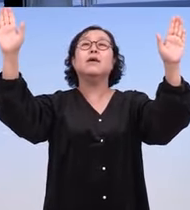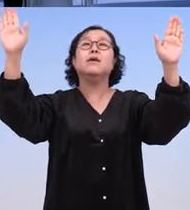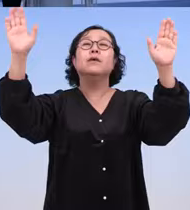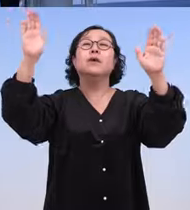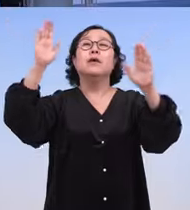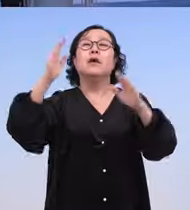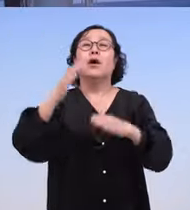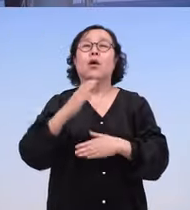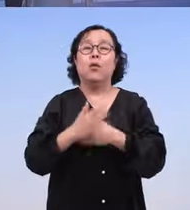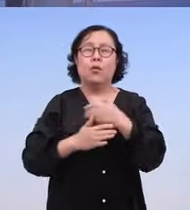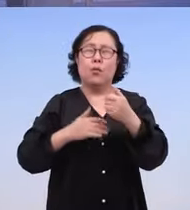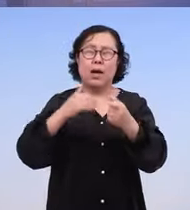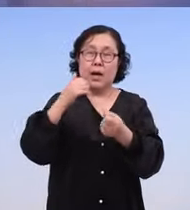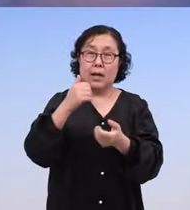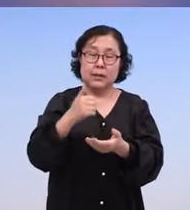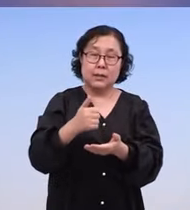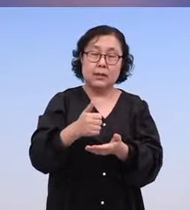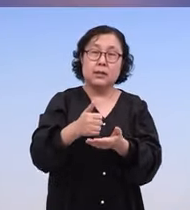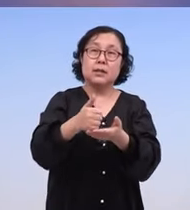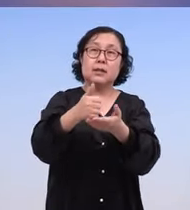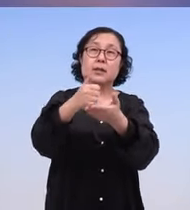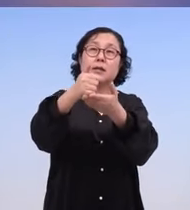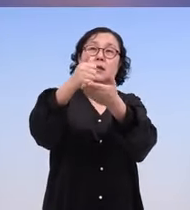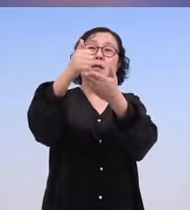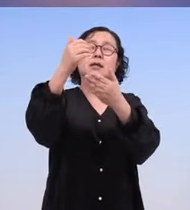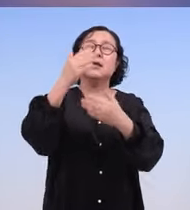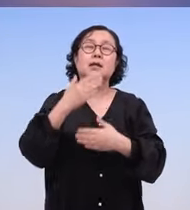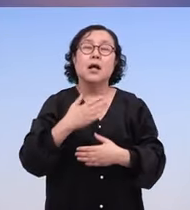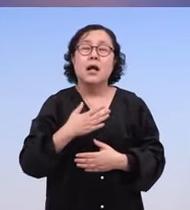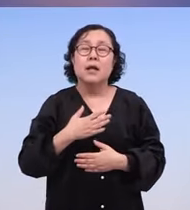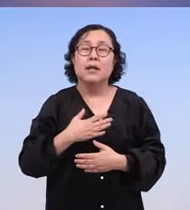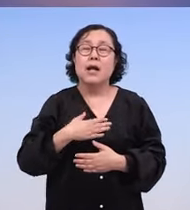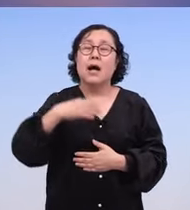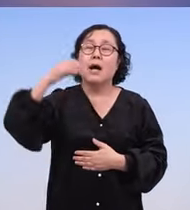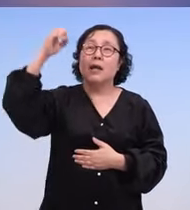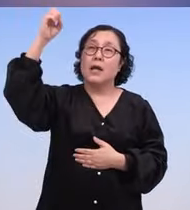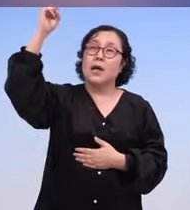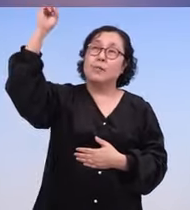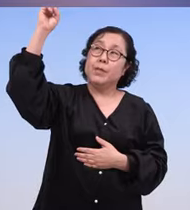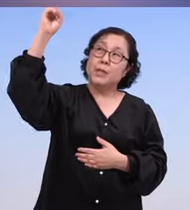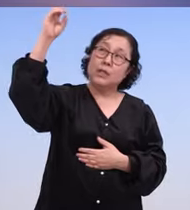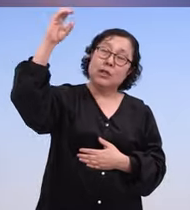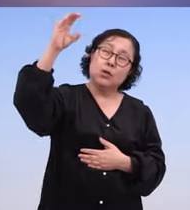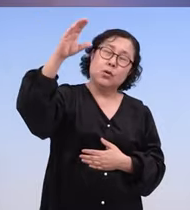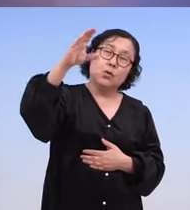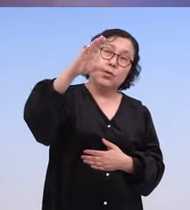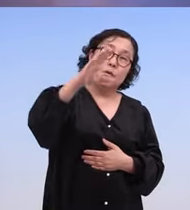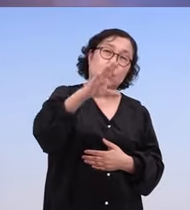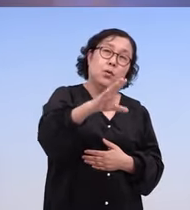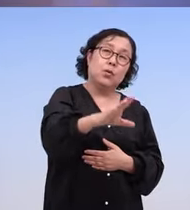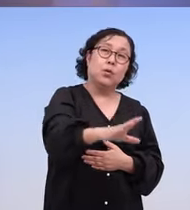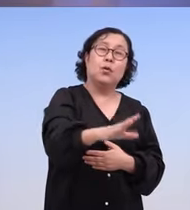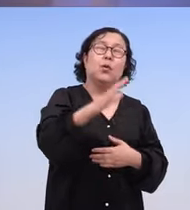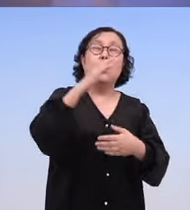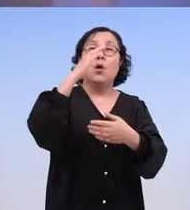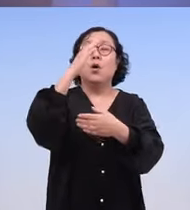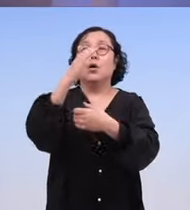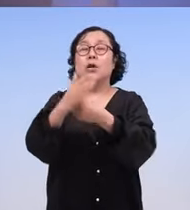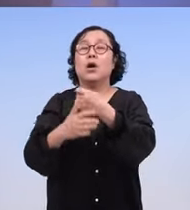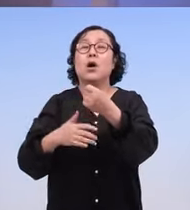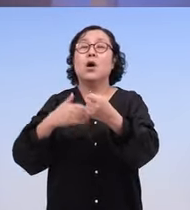여호와는 나의 빛이요 나의 빛이요